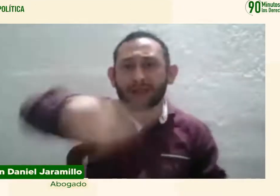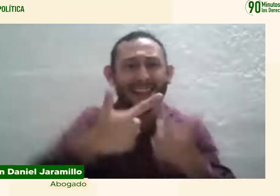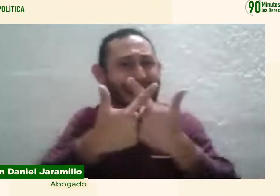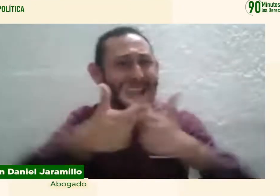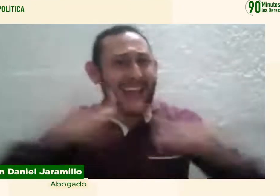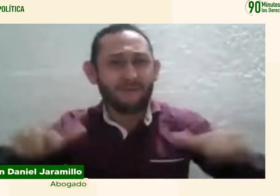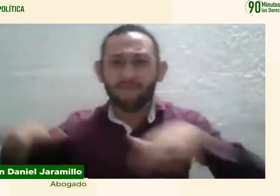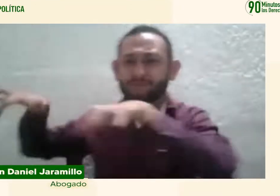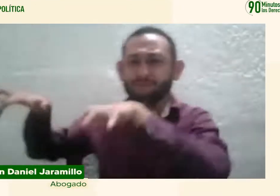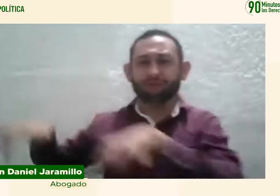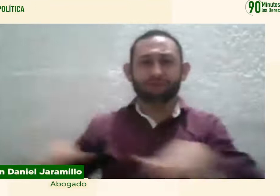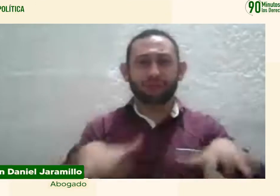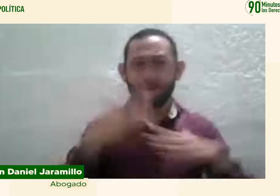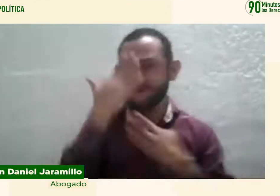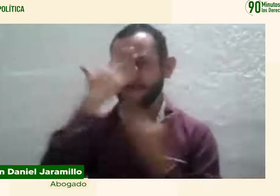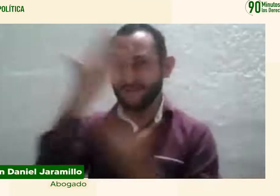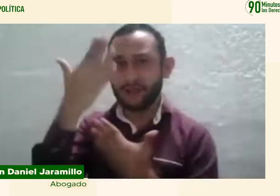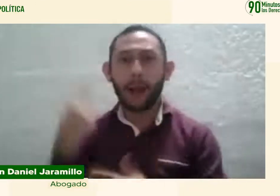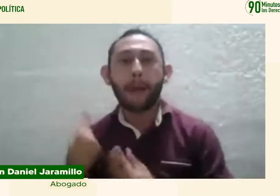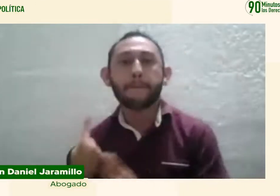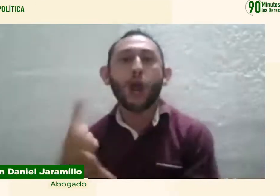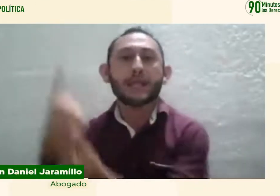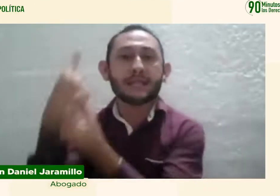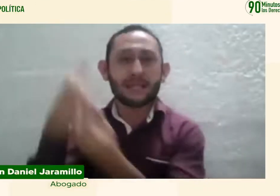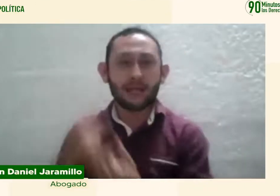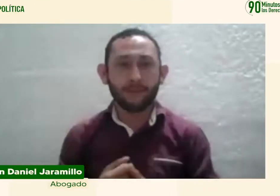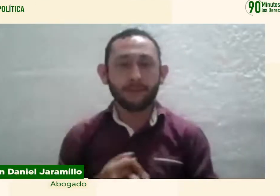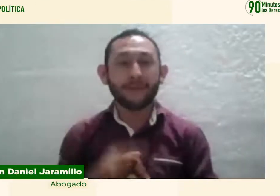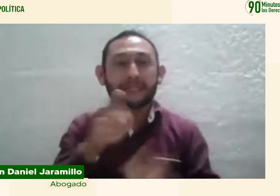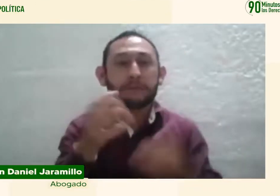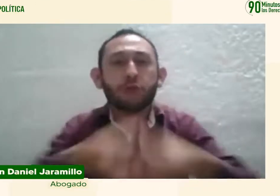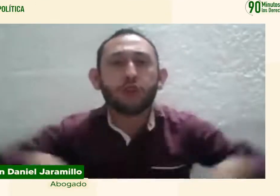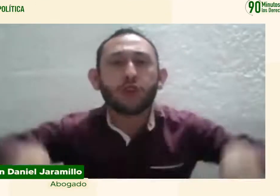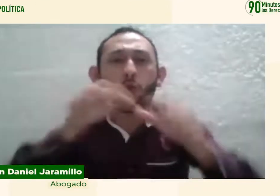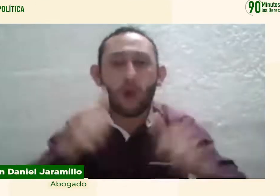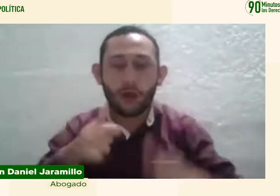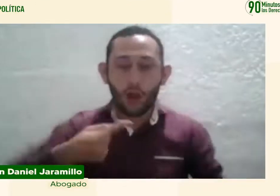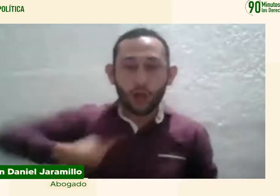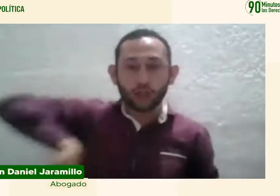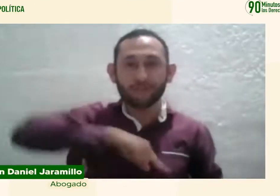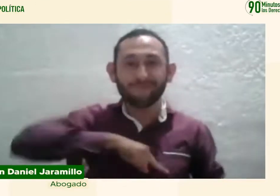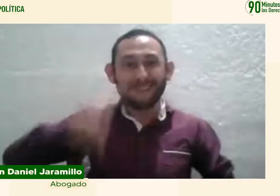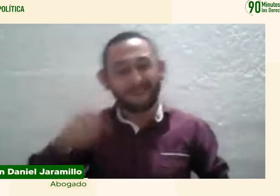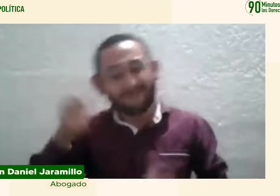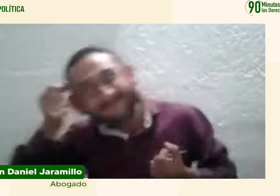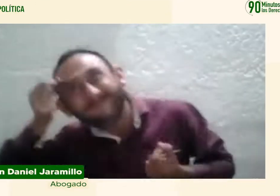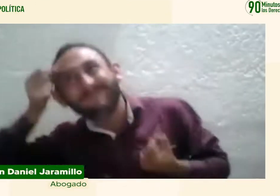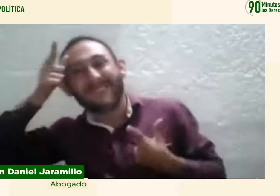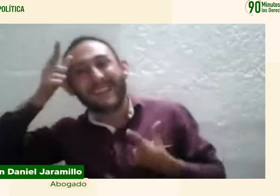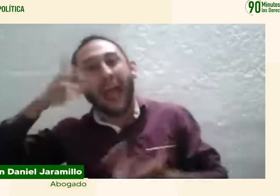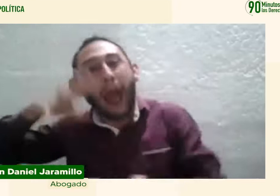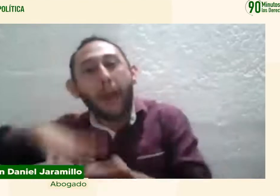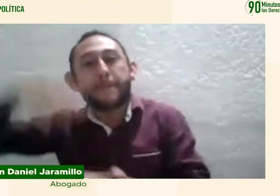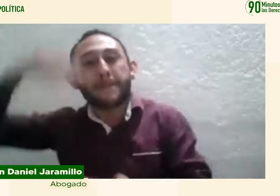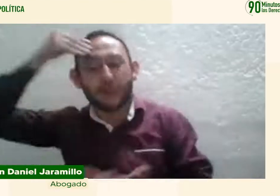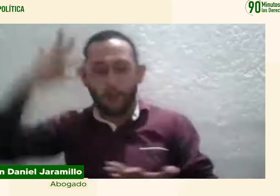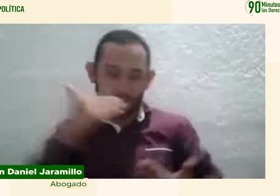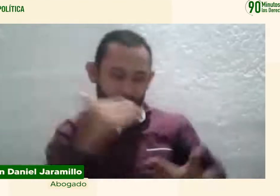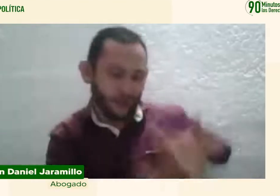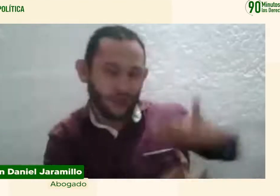candidatos o sea somos libres y podemos votar por quien queramos y ver este puesto político de una